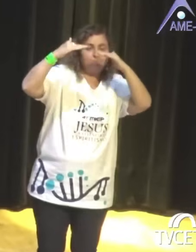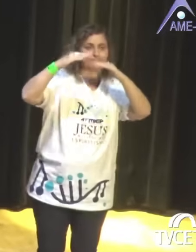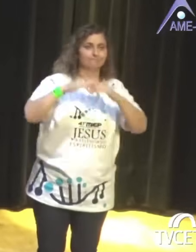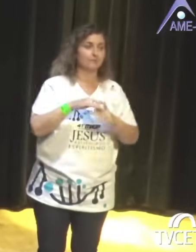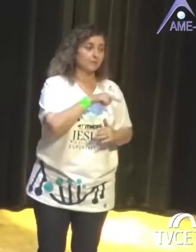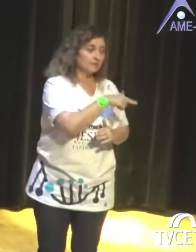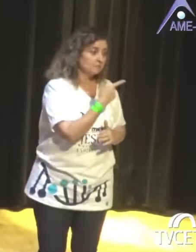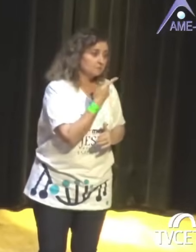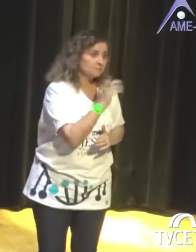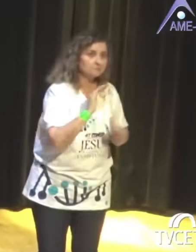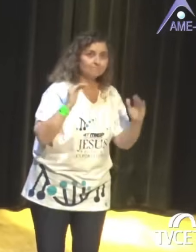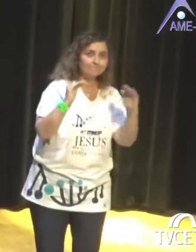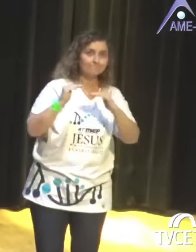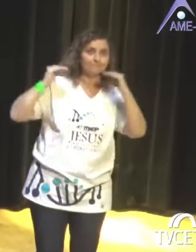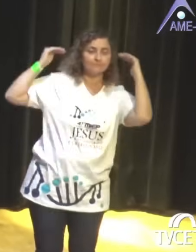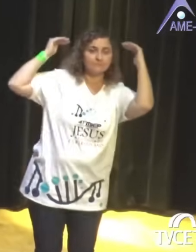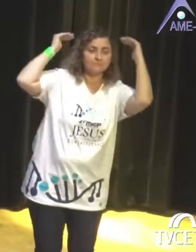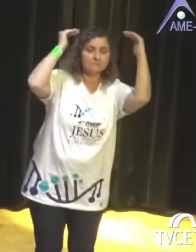na